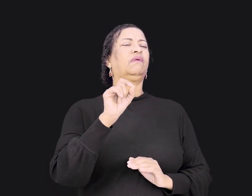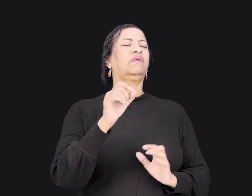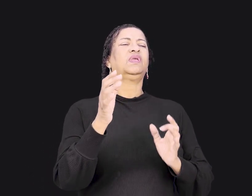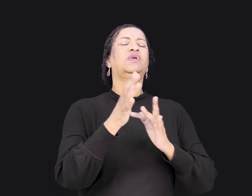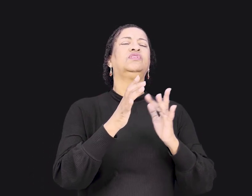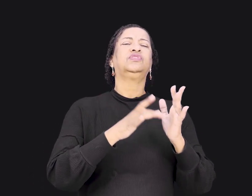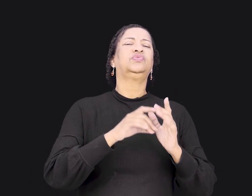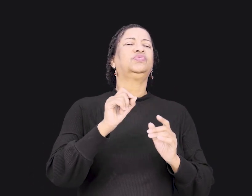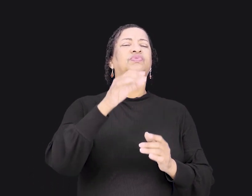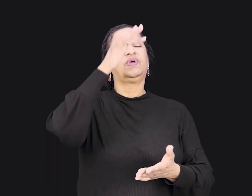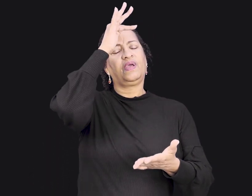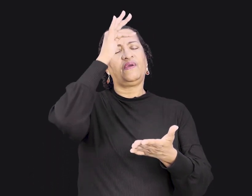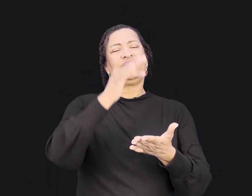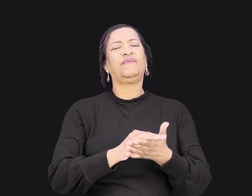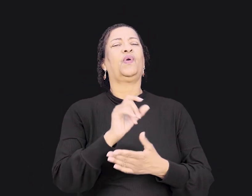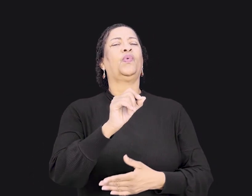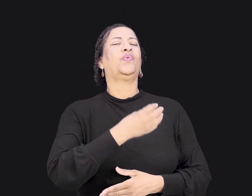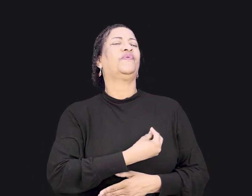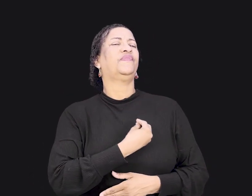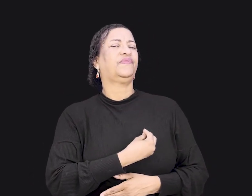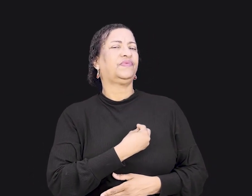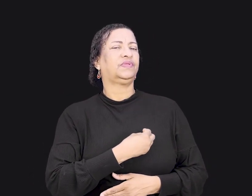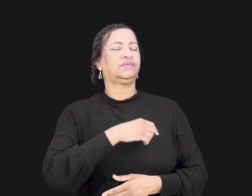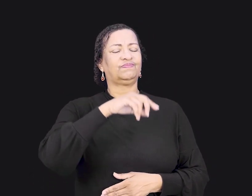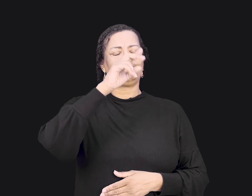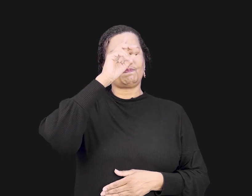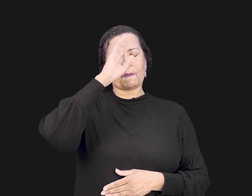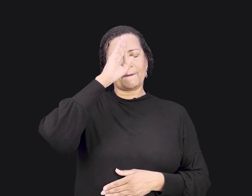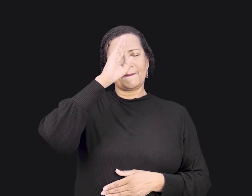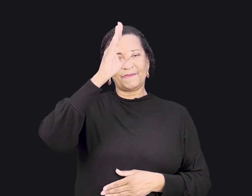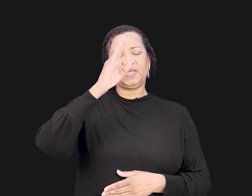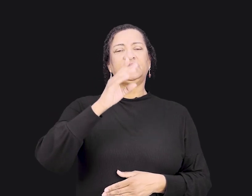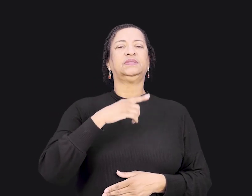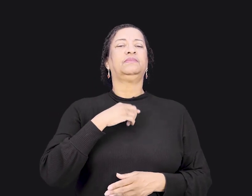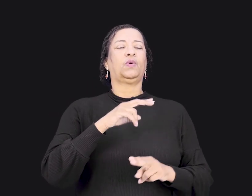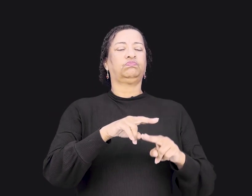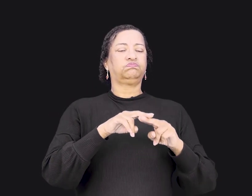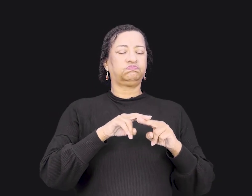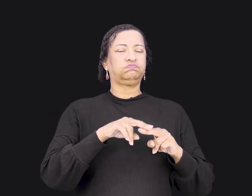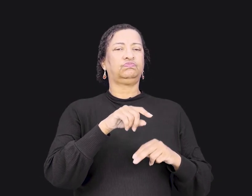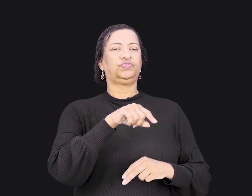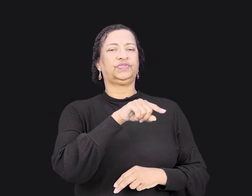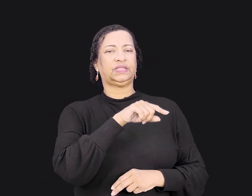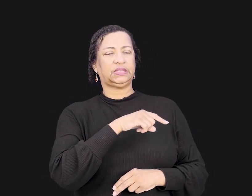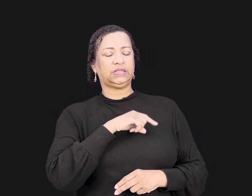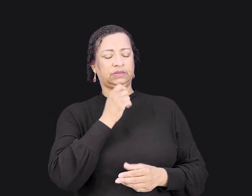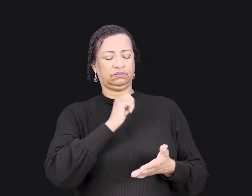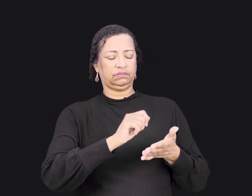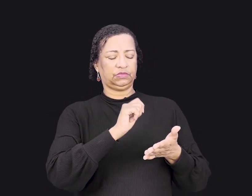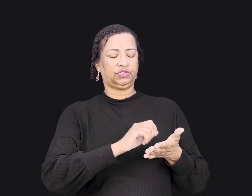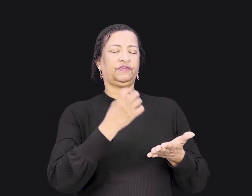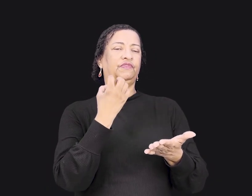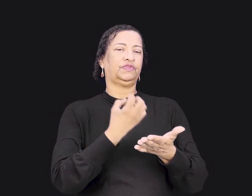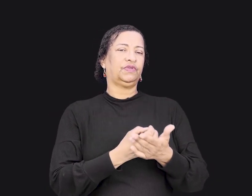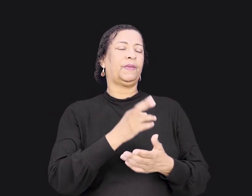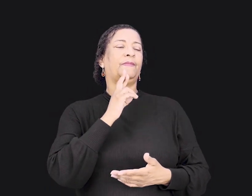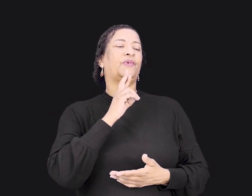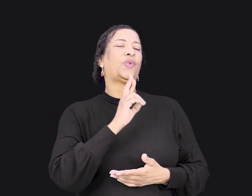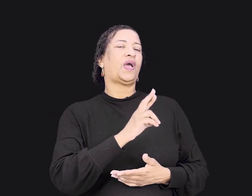O que é vida? A principal missão de João ao escrever este Evangelho foi responder a estas questões e